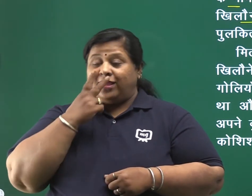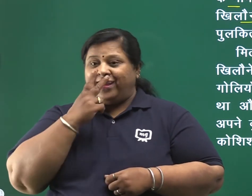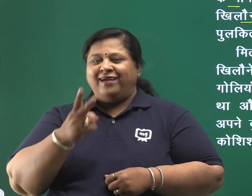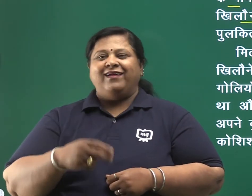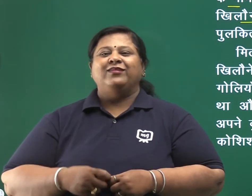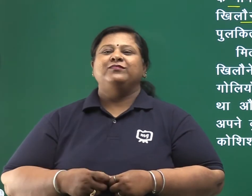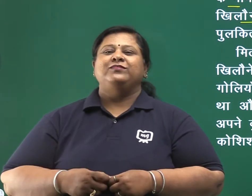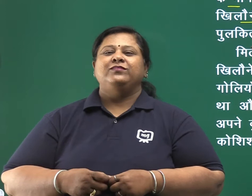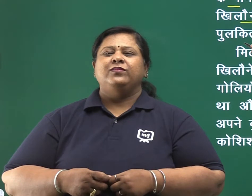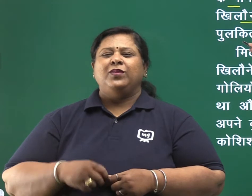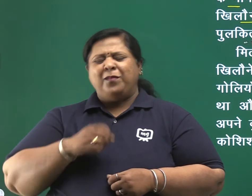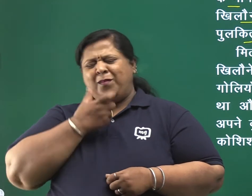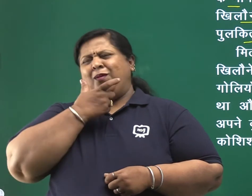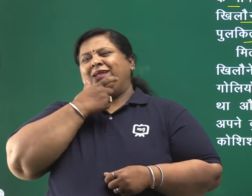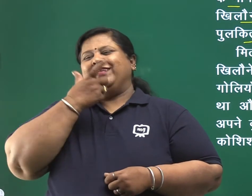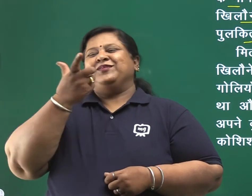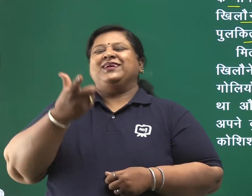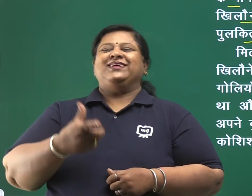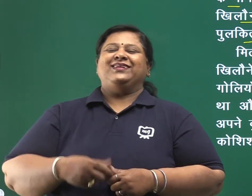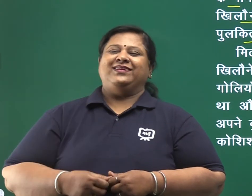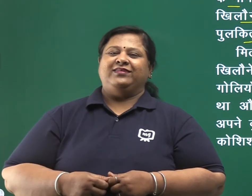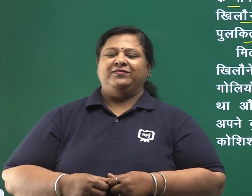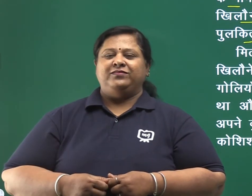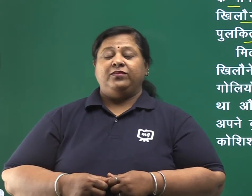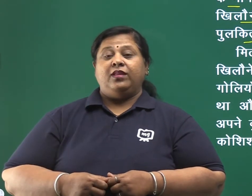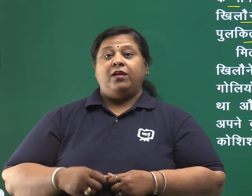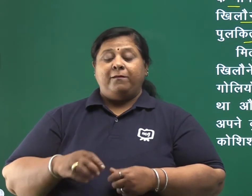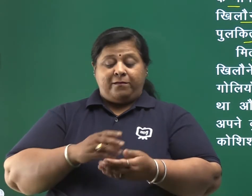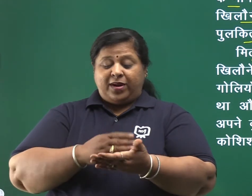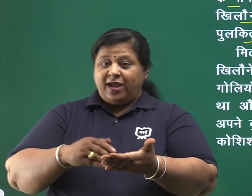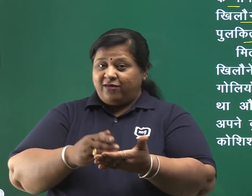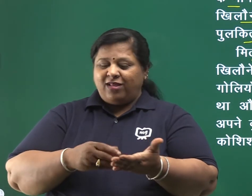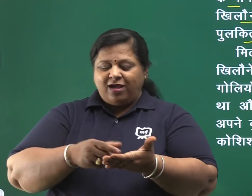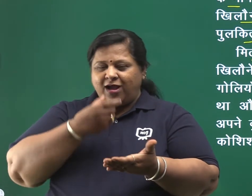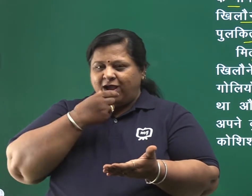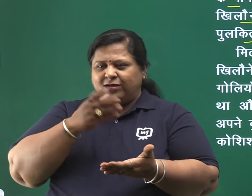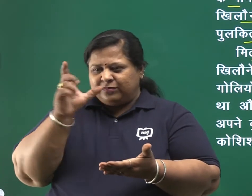देखकर पुलकित हो जाते थे। मिठाई वाला